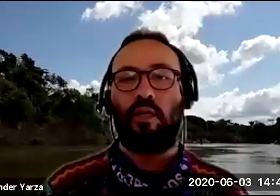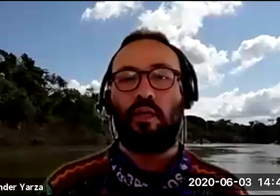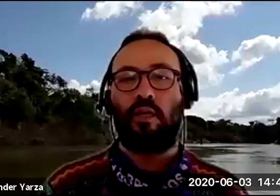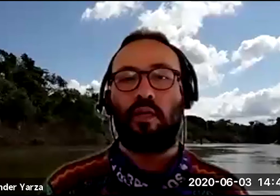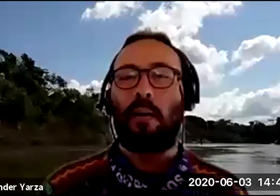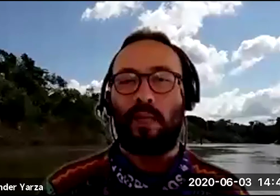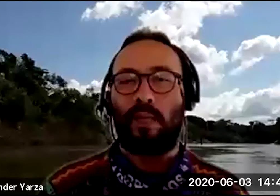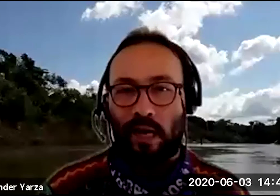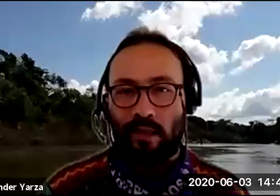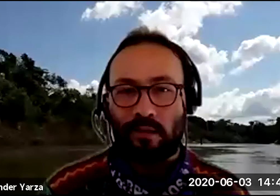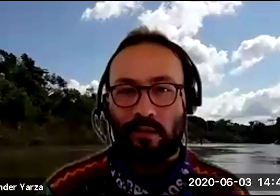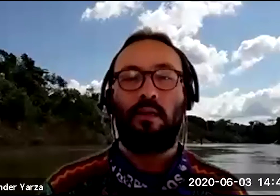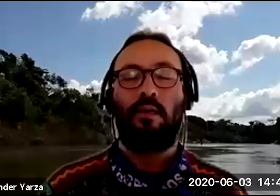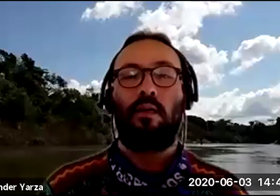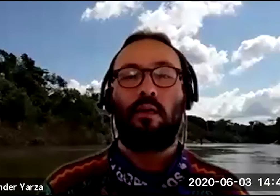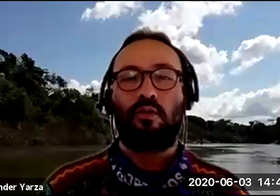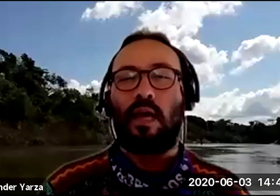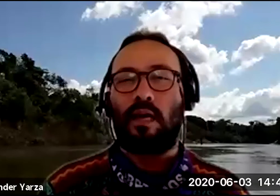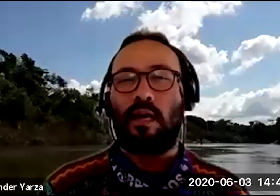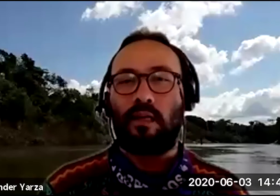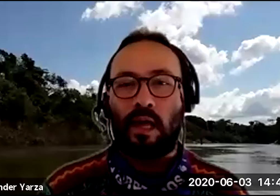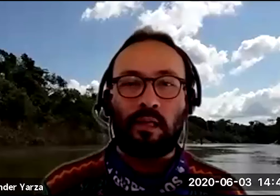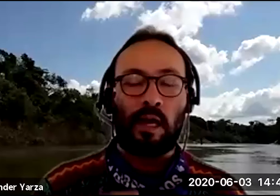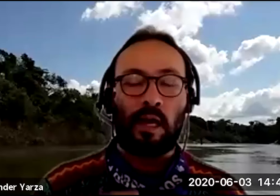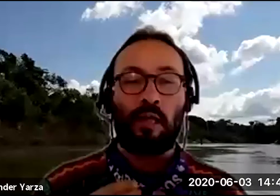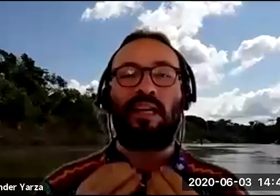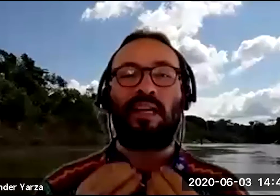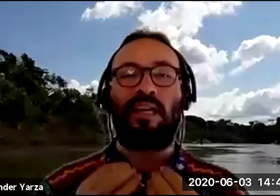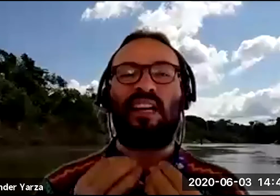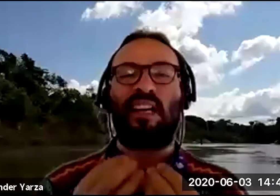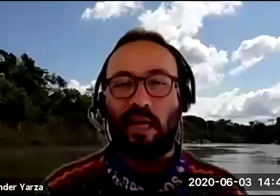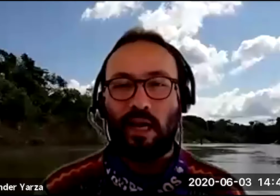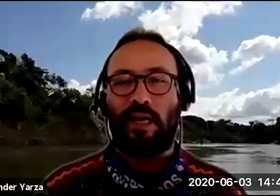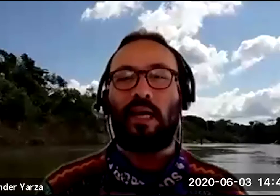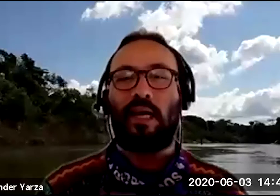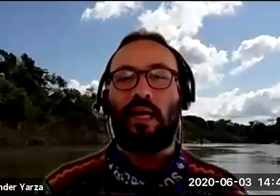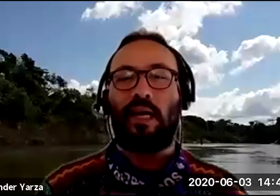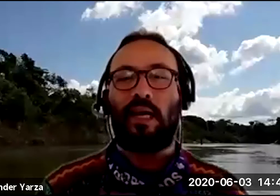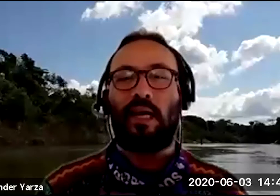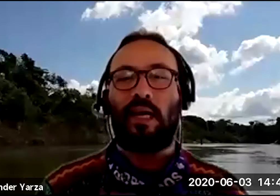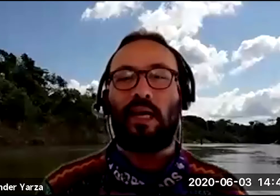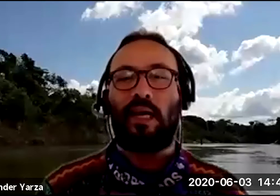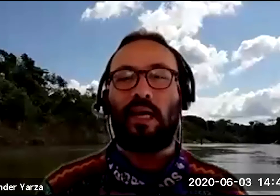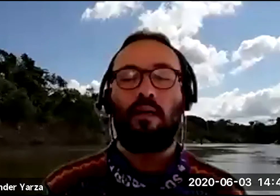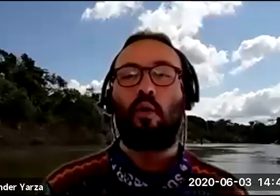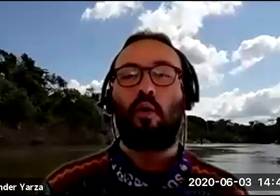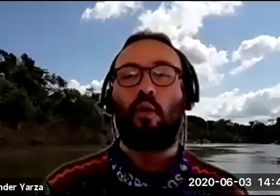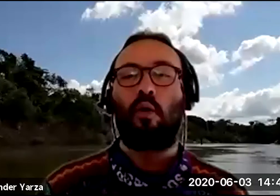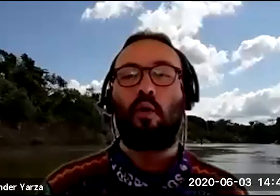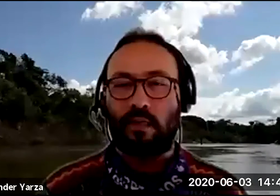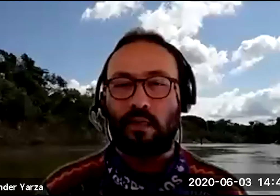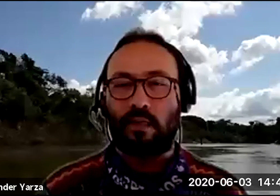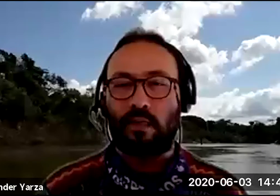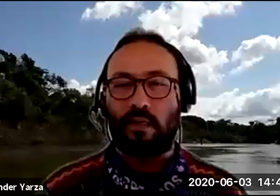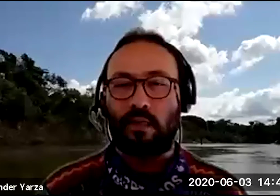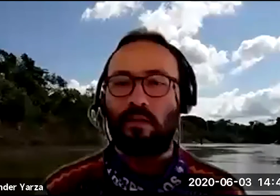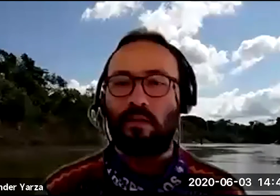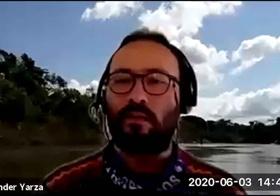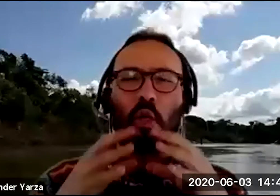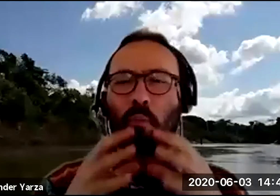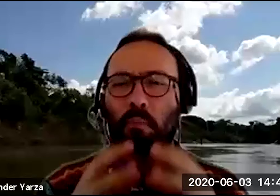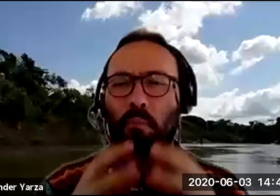viviendo solidaridades capilares, solidaridades en red, en enjambre,